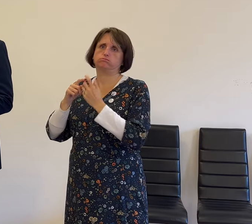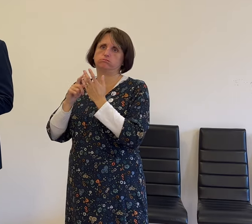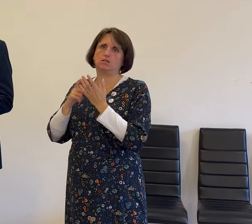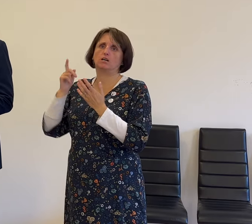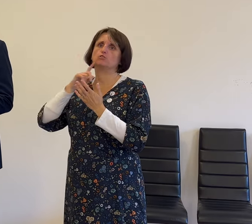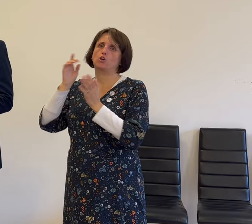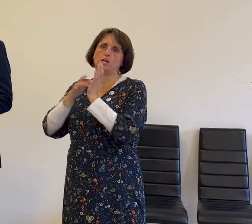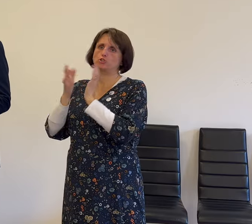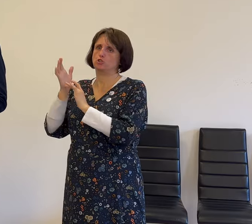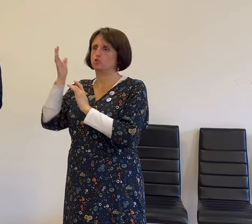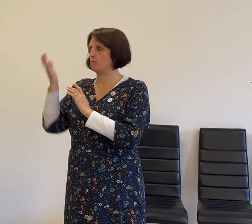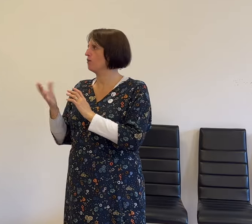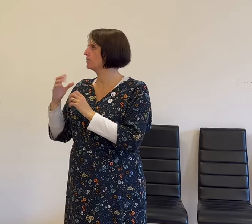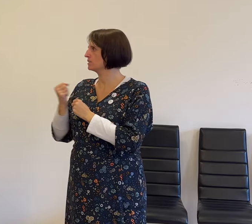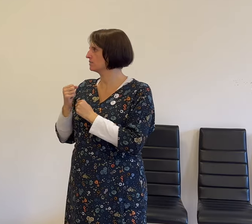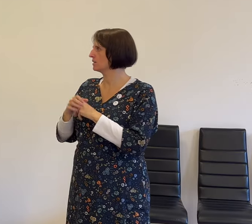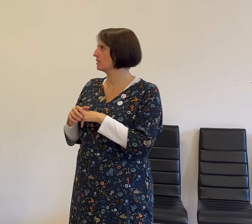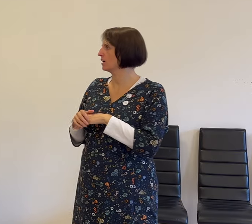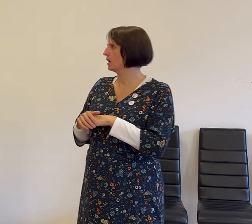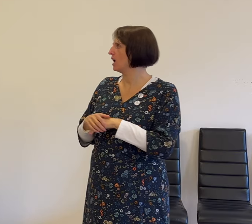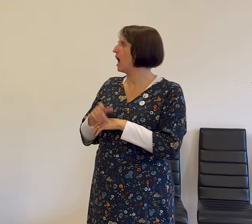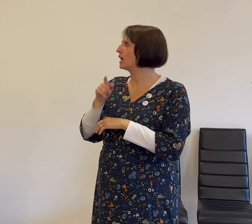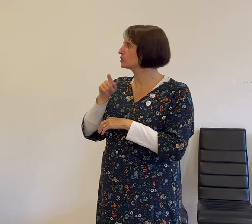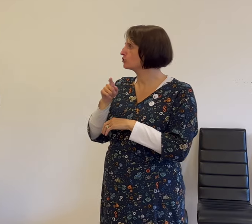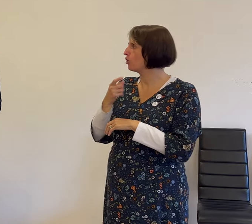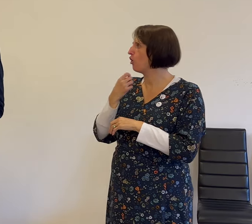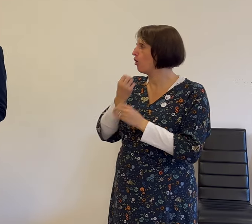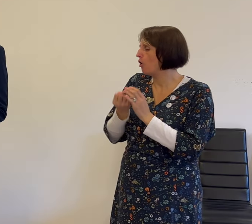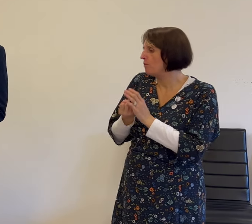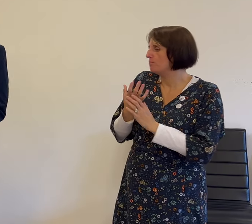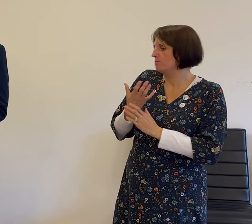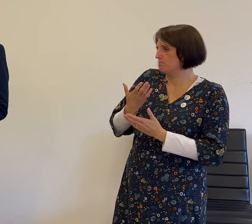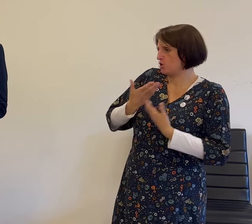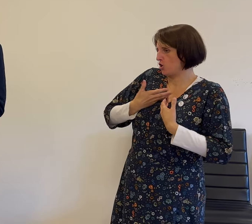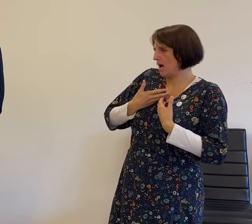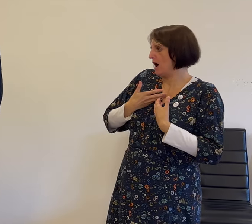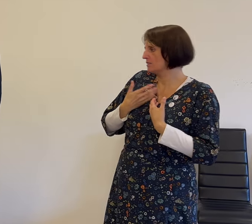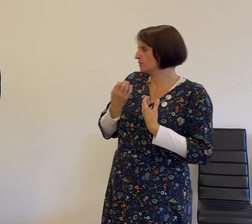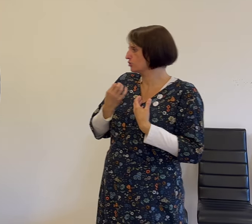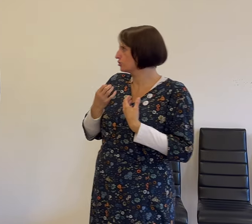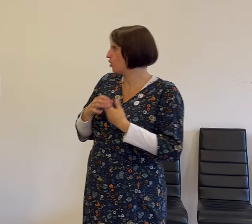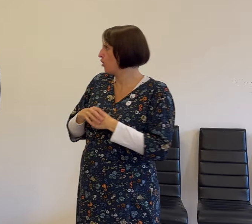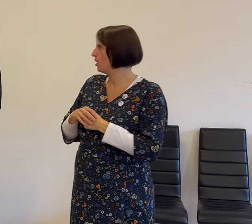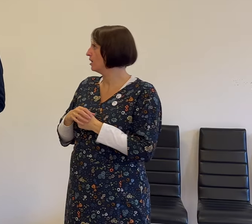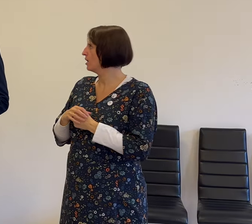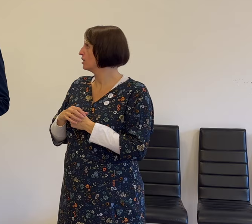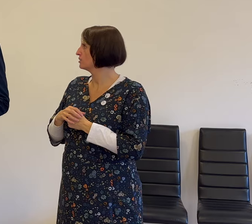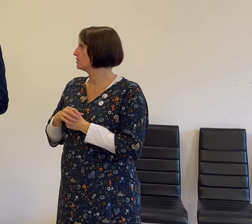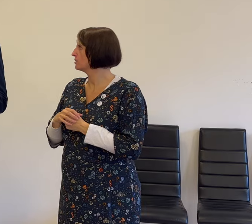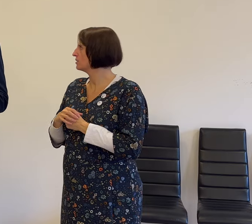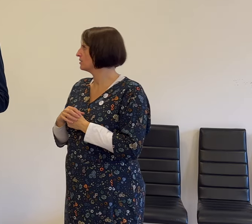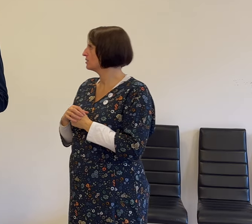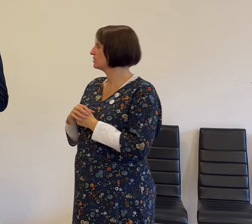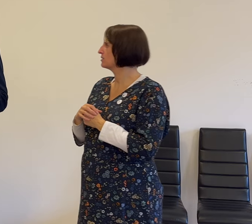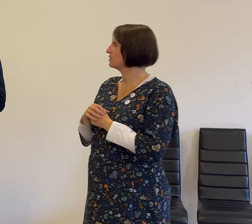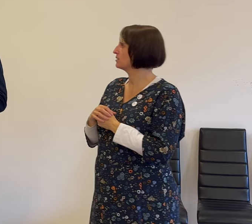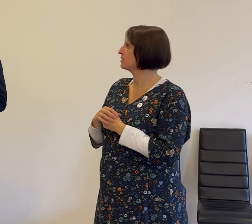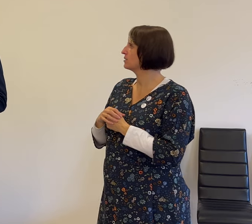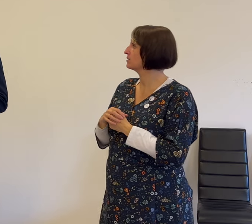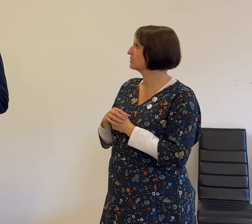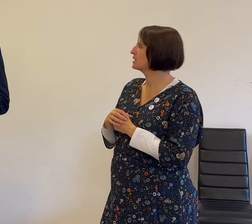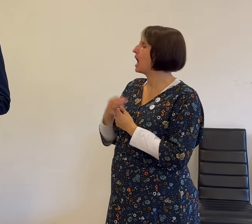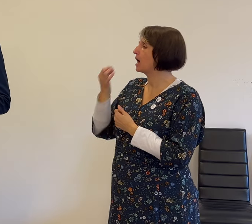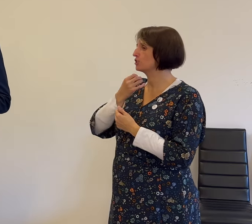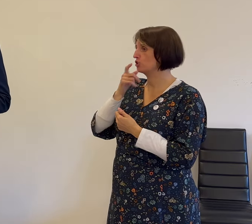toho příběhu pro mě vyplývá a je to pro mě velmi silné. A přeji vám, aby se to vnímali, až budete